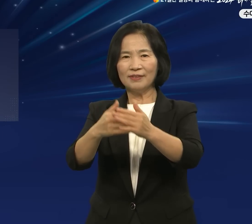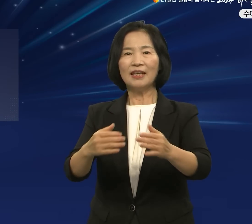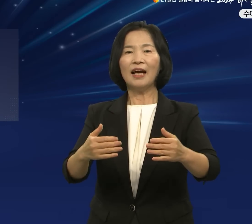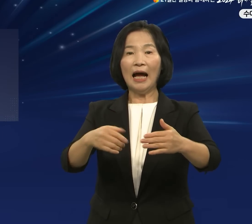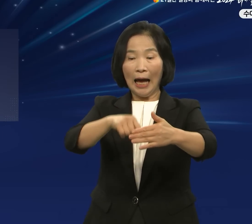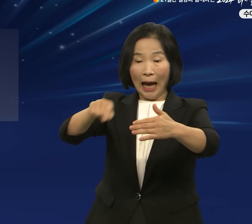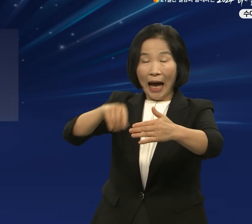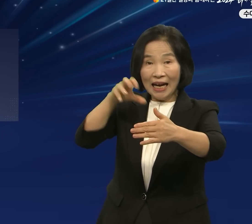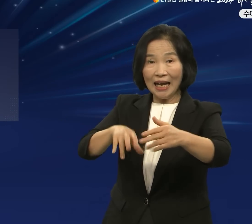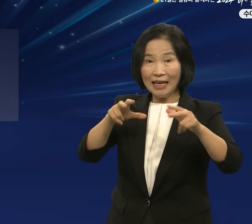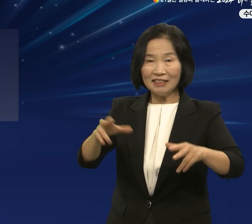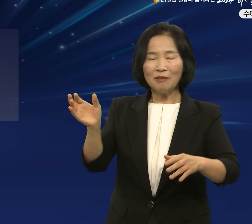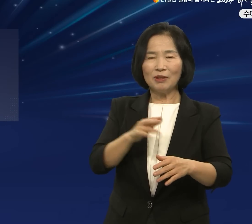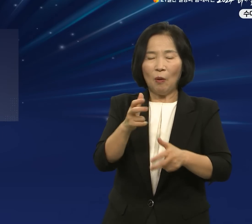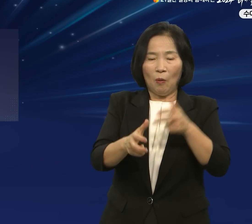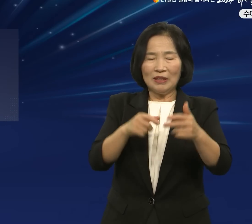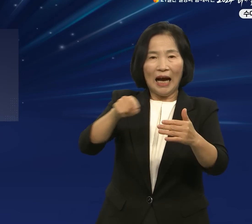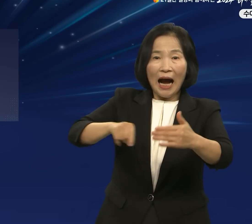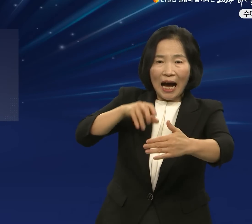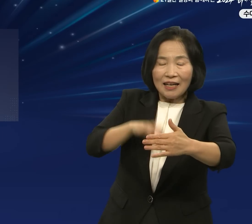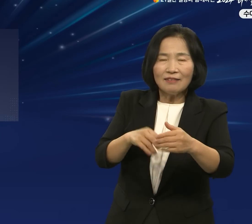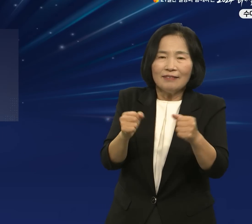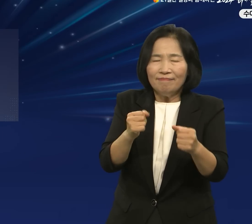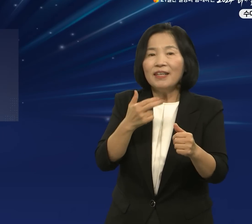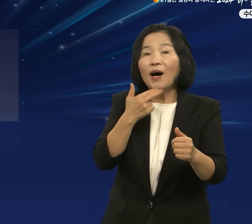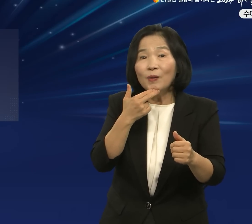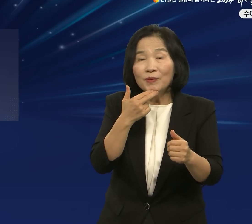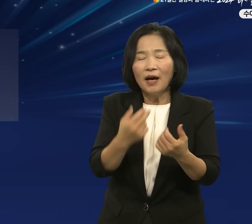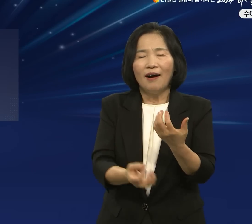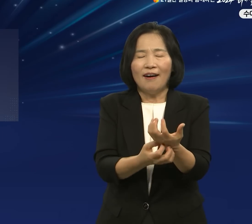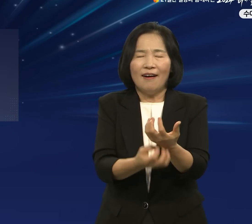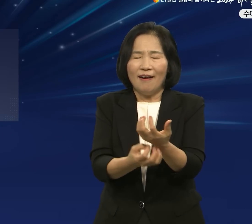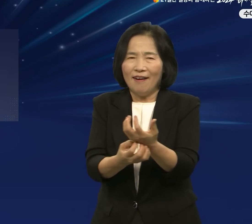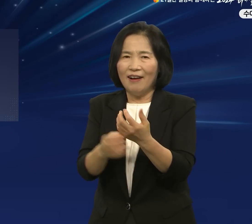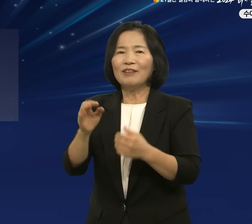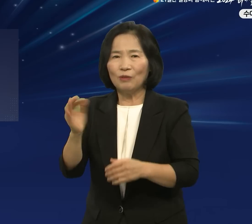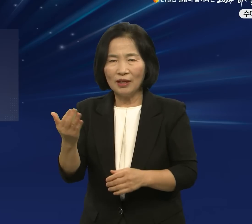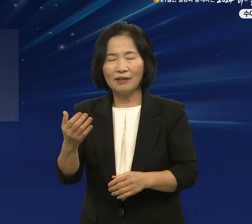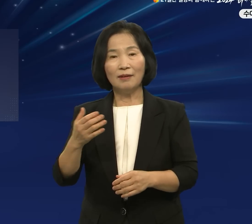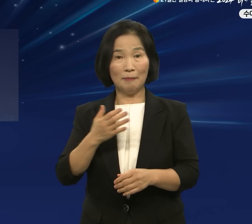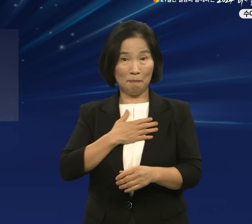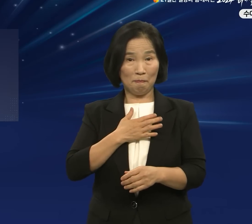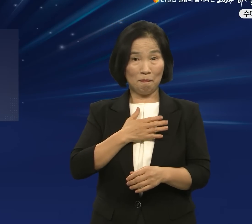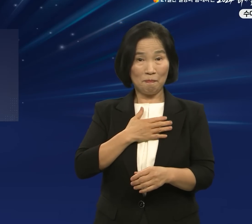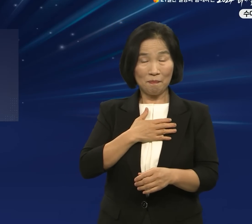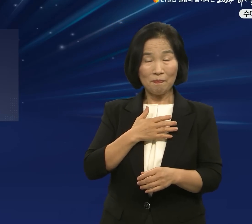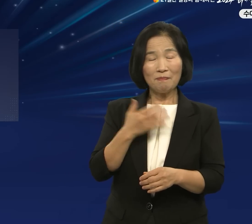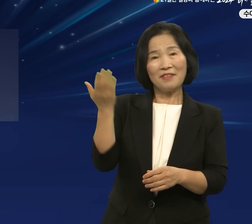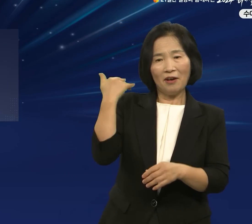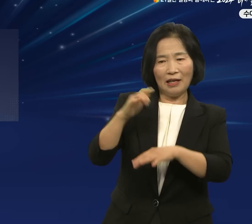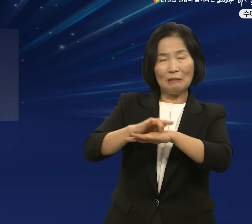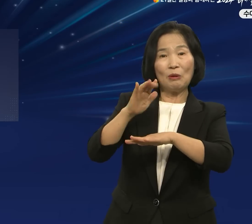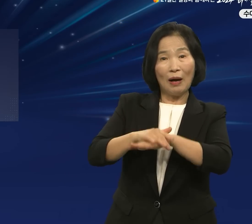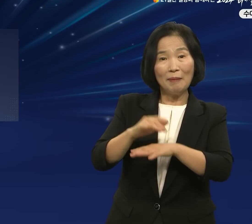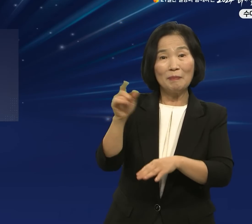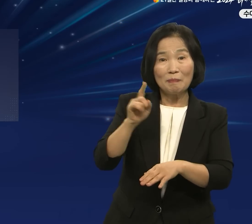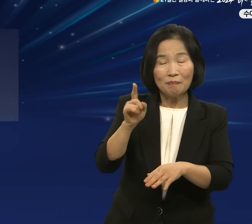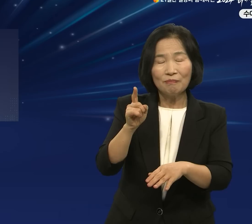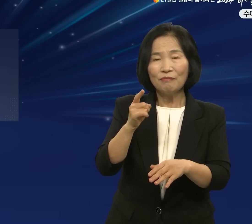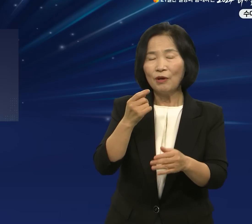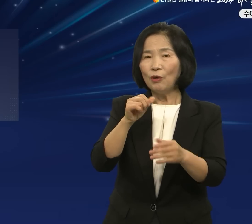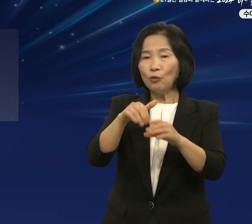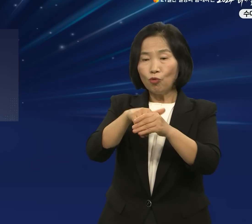1층 공장에서 할 수 있게 된 것입니다. 그동안 마트에 가면 전화 안에나 된장을 보낼